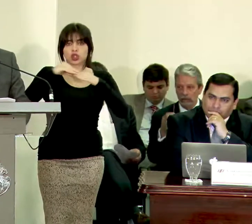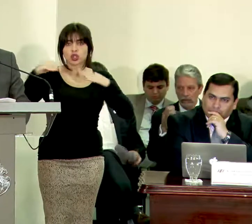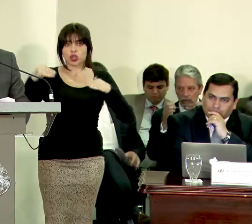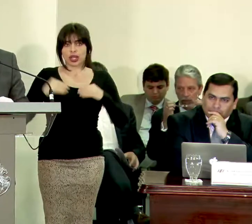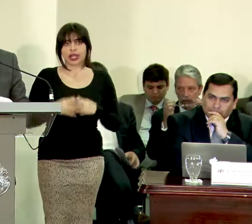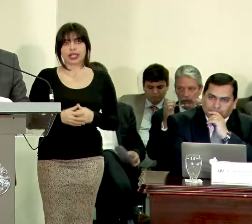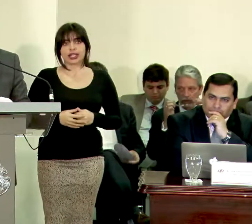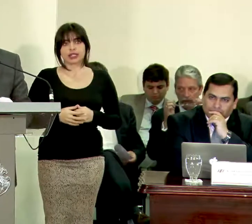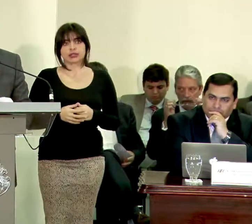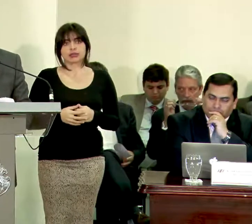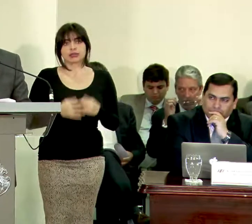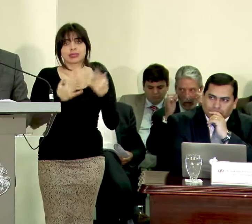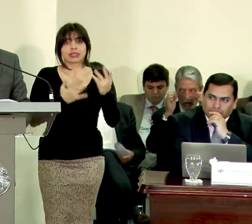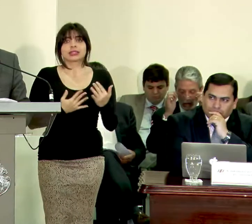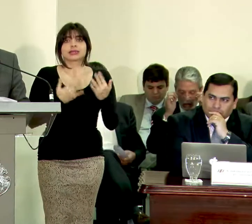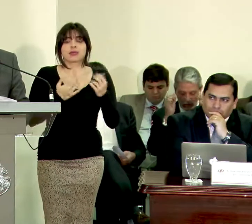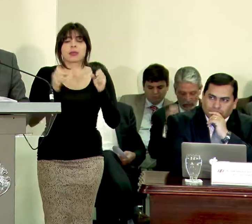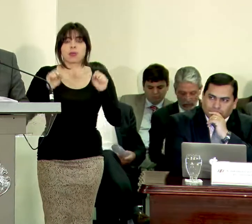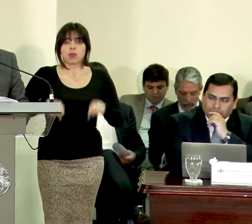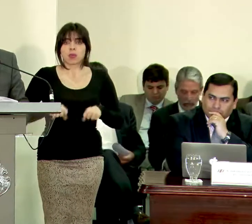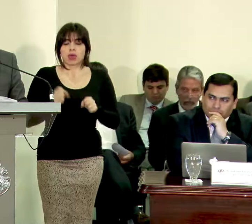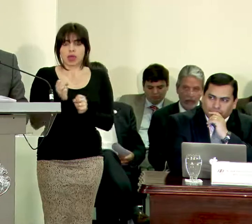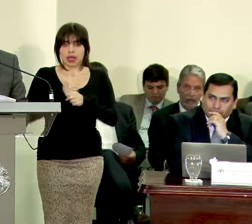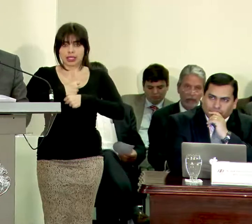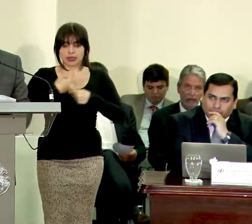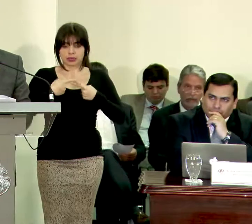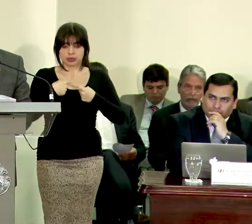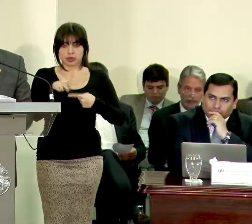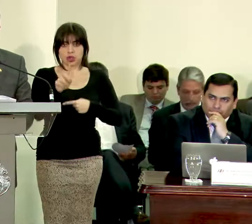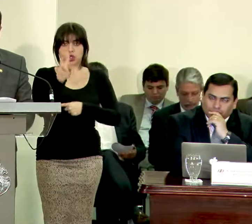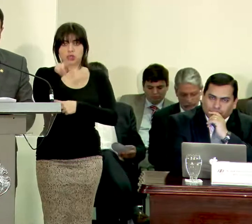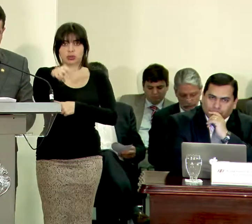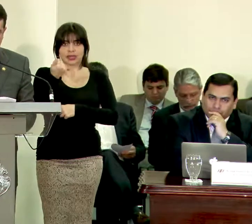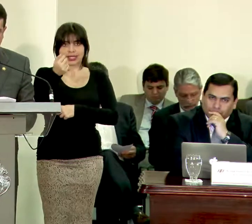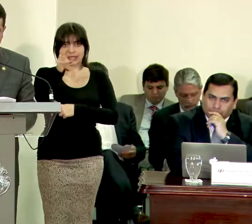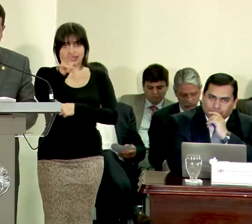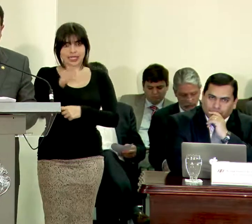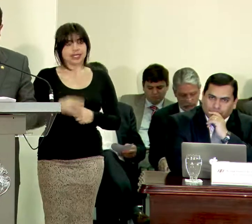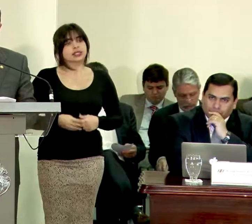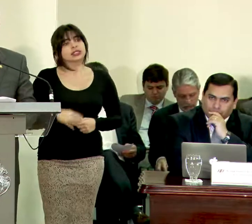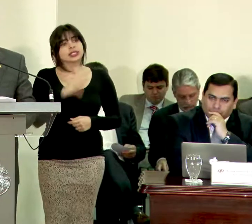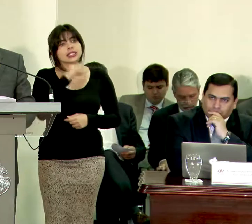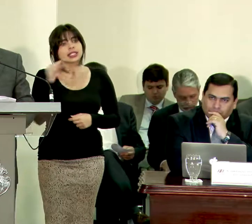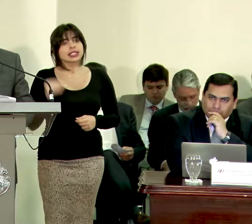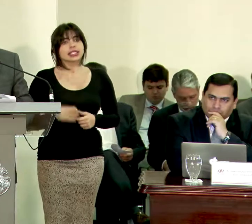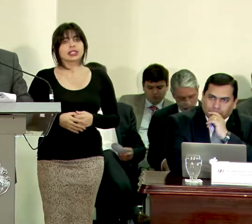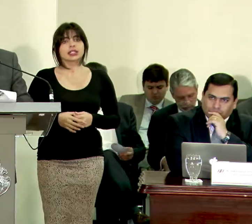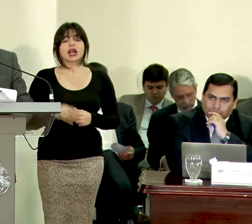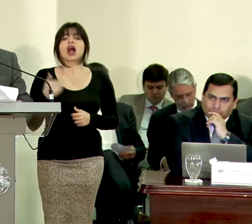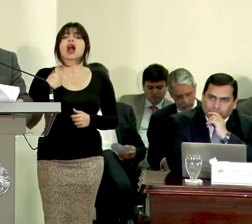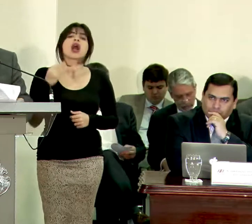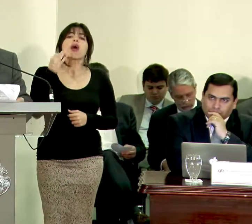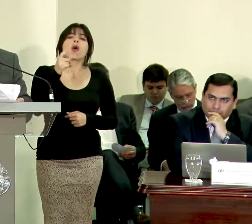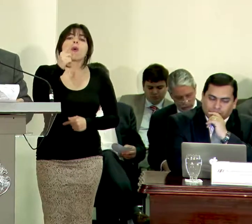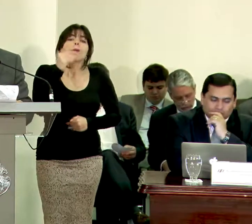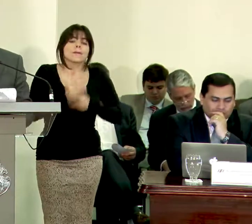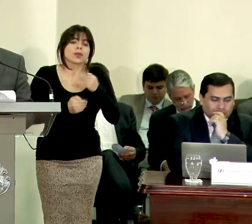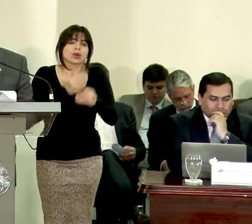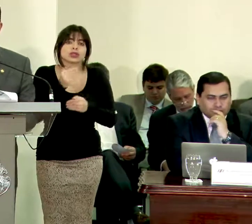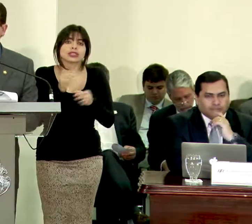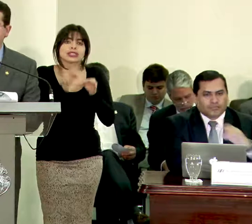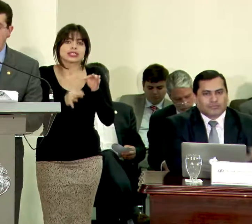dólares que se espera se ejecuten durante el 2016. Y habrá un proceso